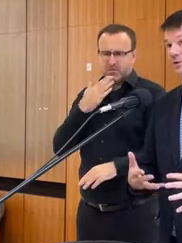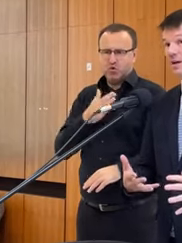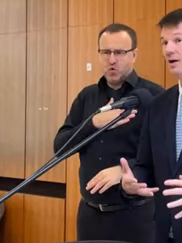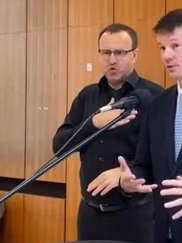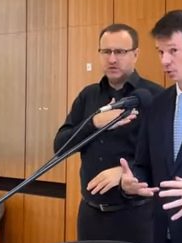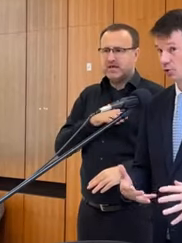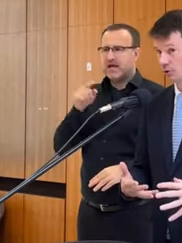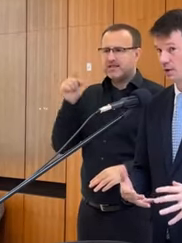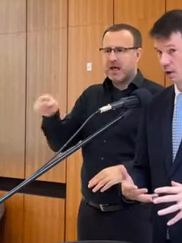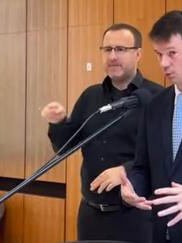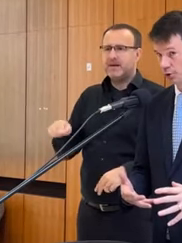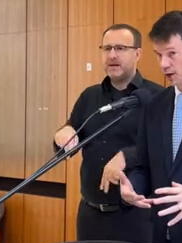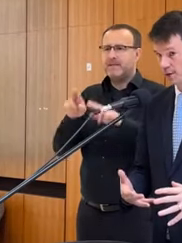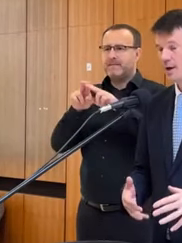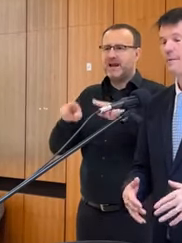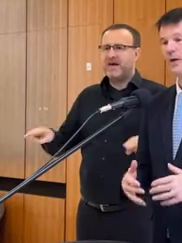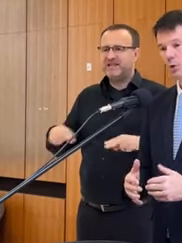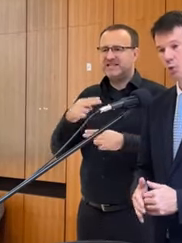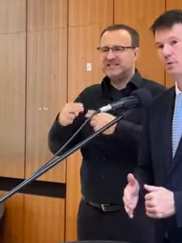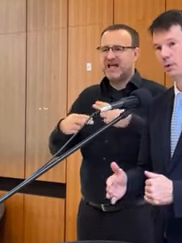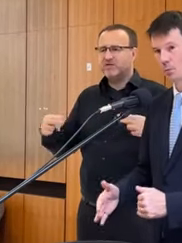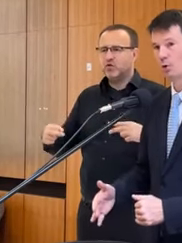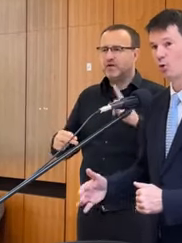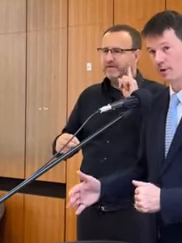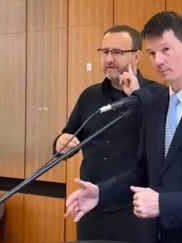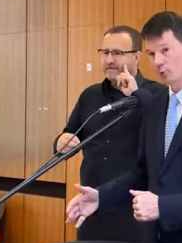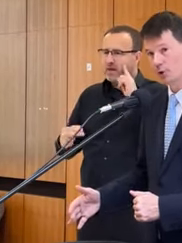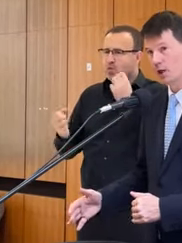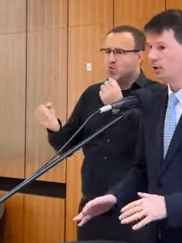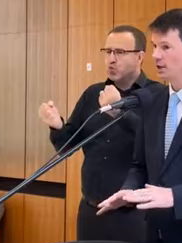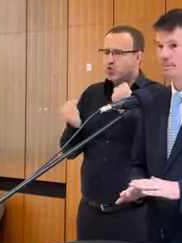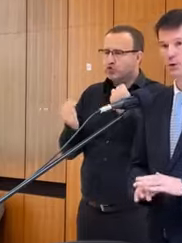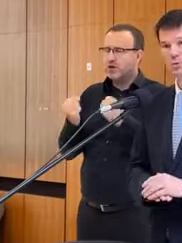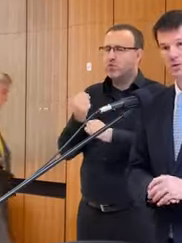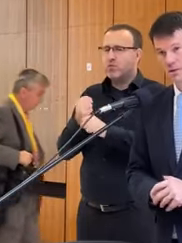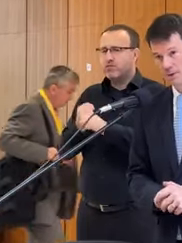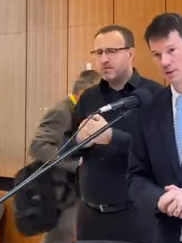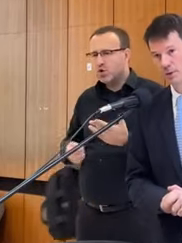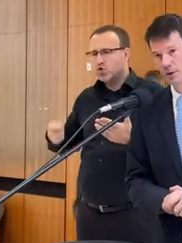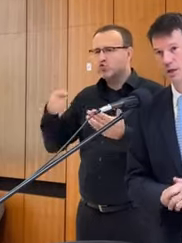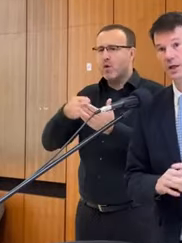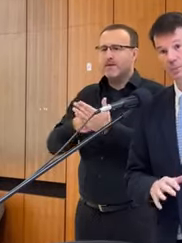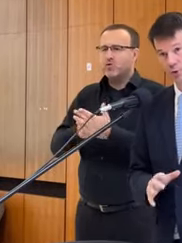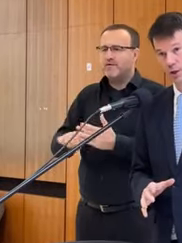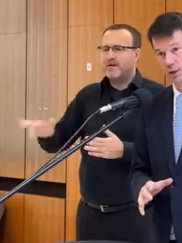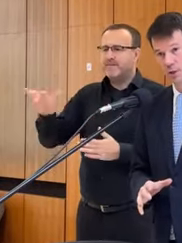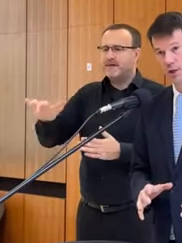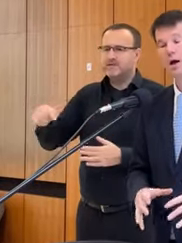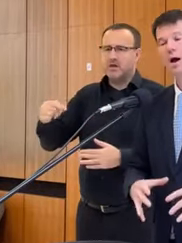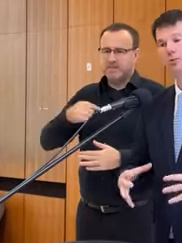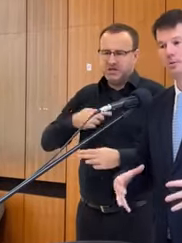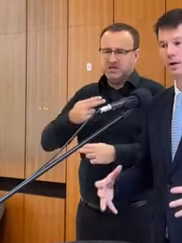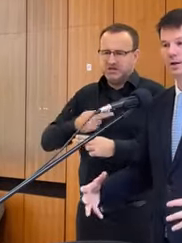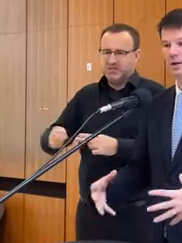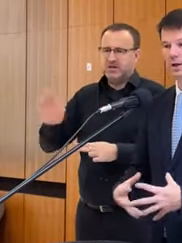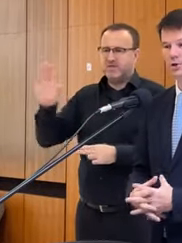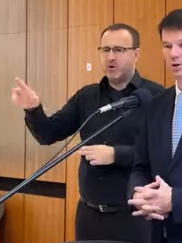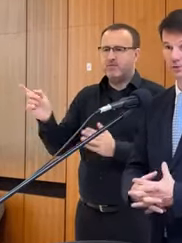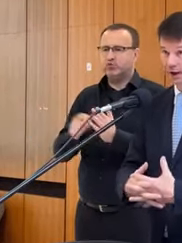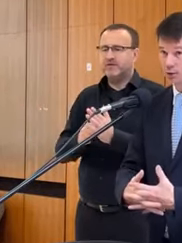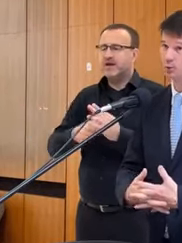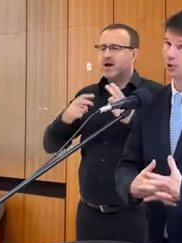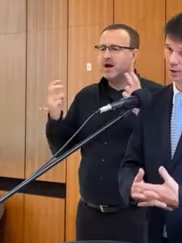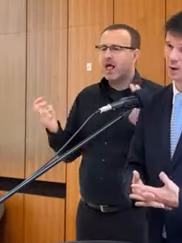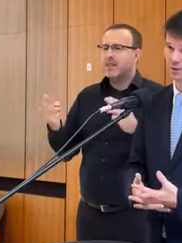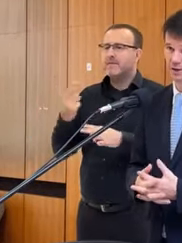naozaj právny záväzok, že to vedia udržať, tak urobíme doplnkové body. Tým pádom sme si my splnili ich požiadavky a budeme hľadať